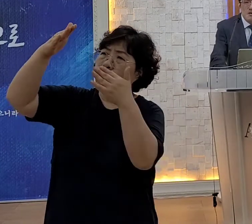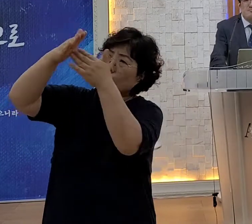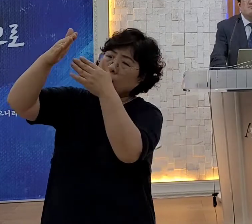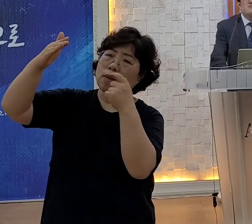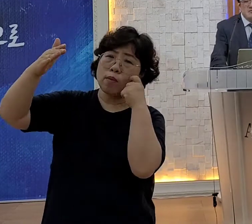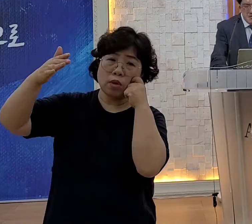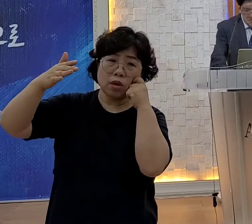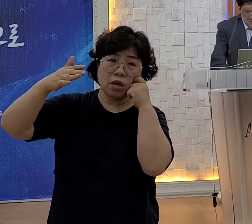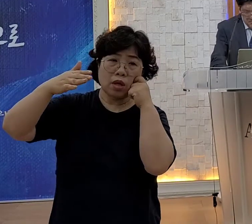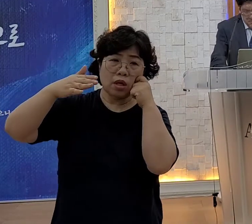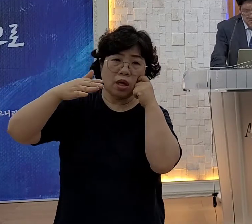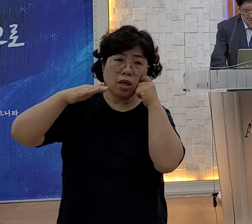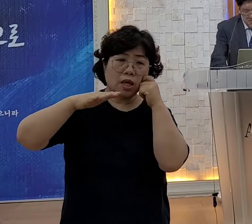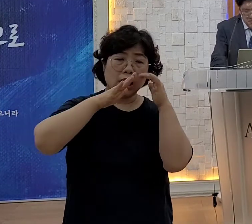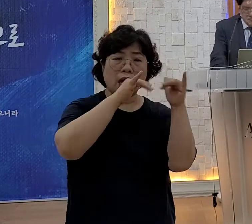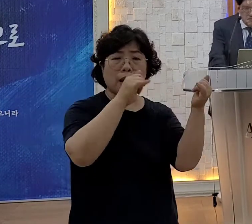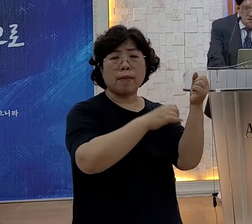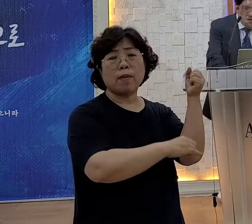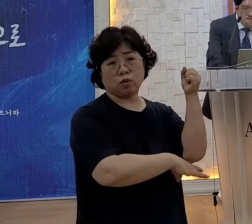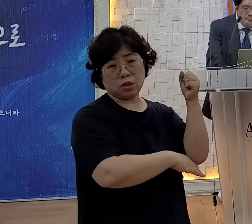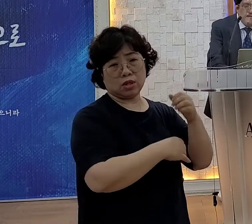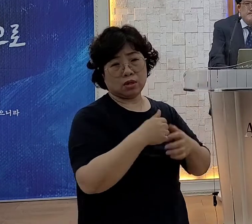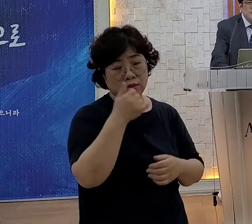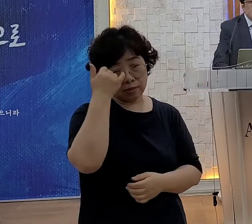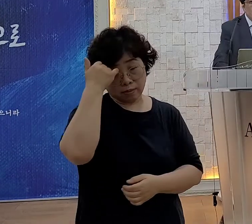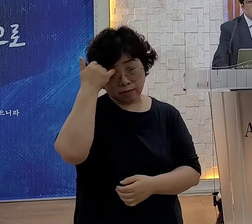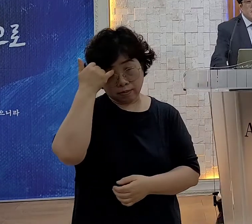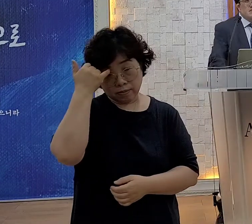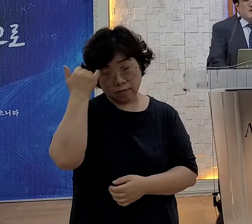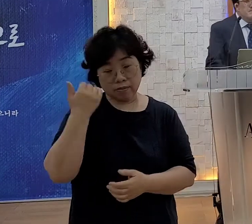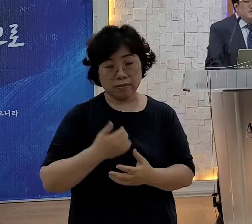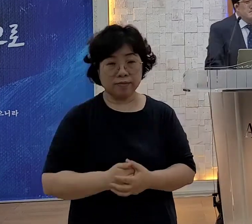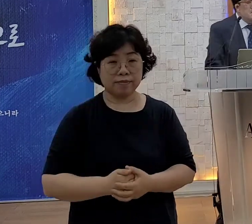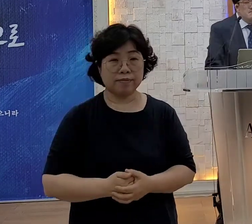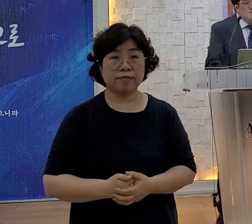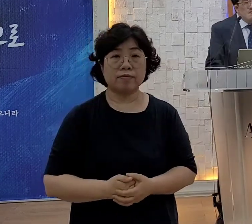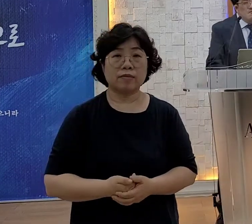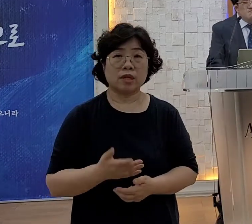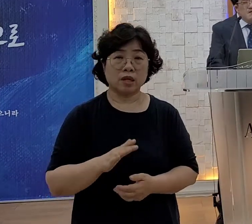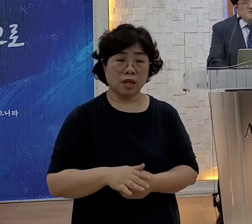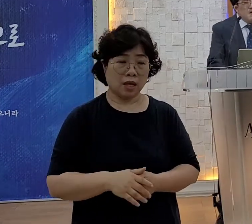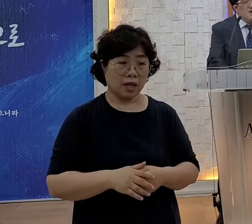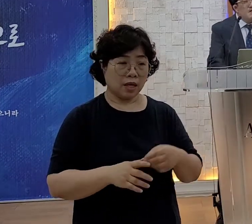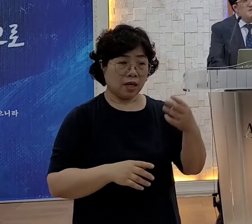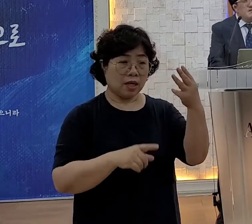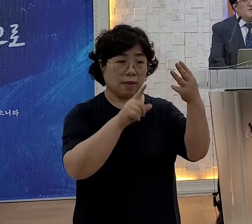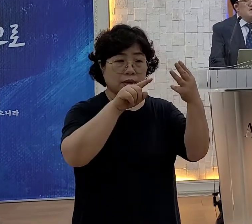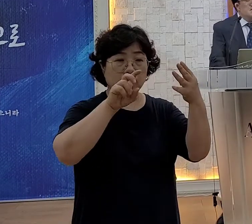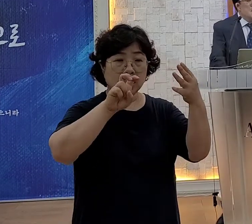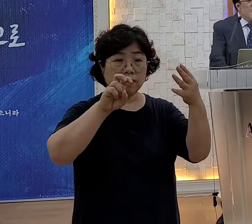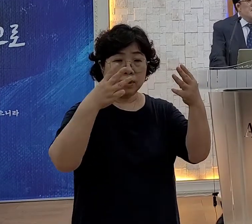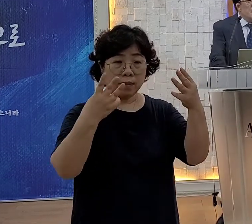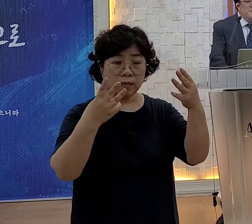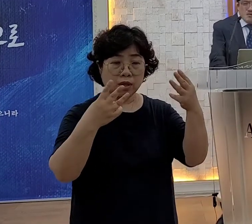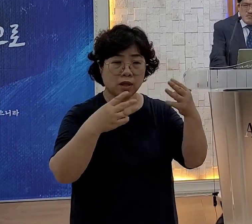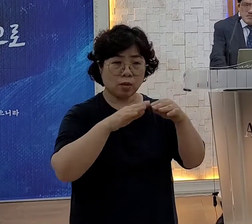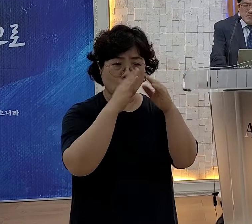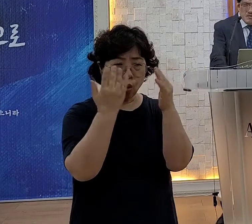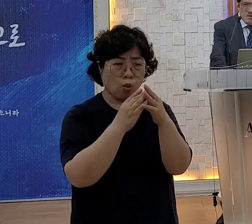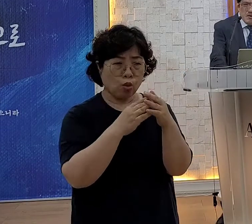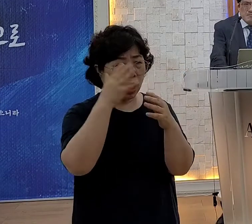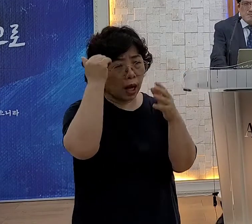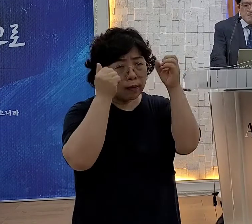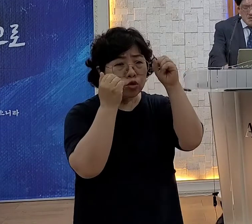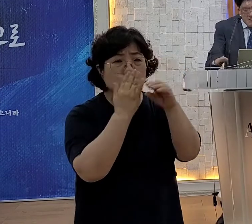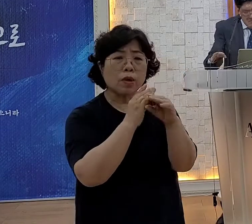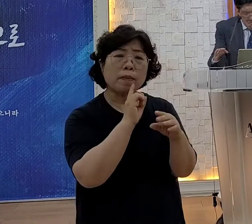이게 우리의 본질이라는 것입니다. 여러분, 근데 이 말씀 23절은 우리 모두가 다 잘 아는 암송하는 말씀